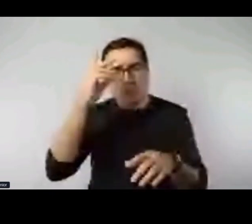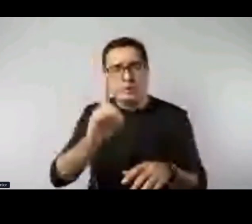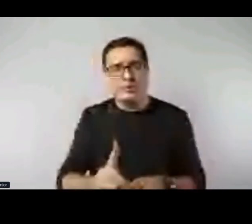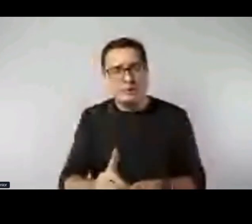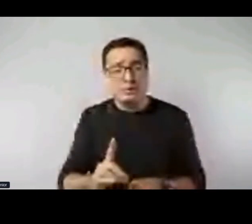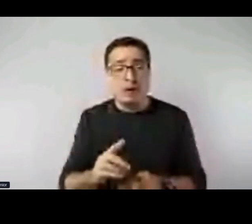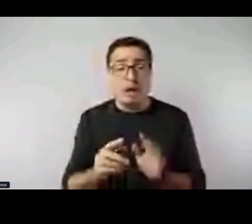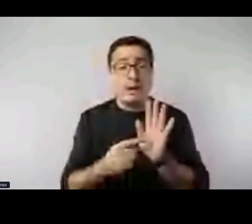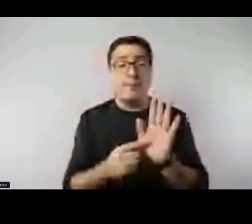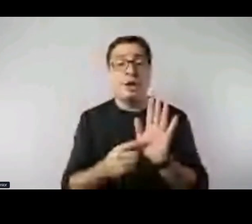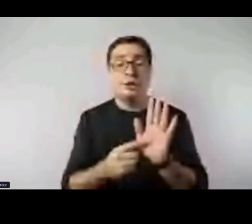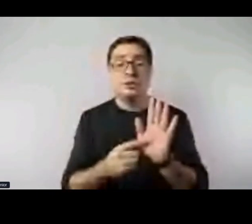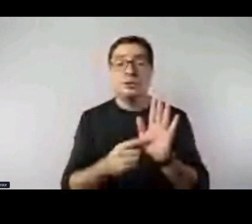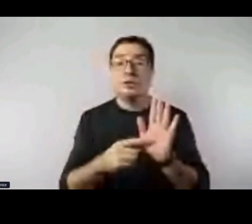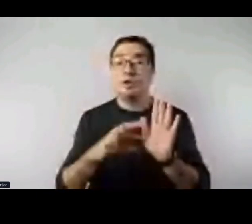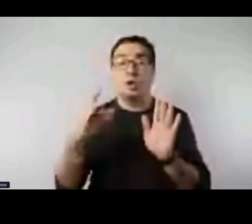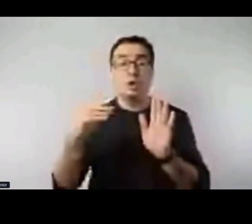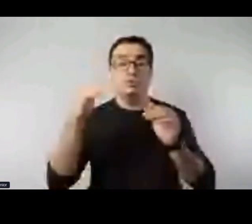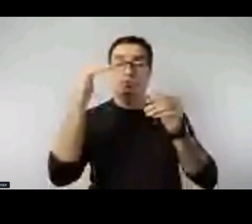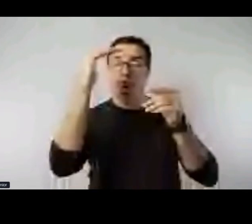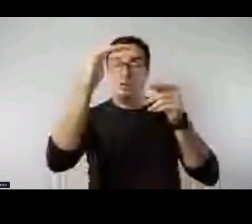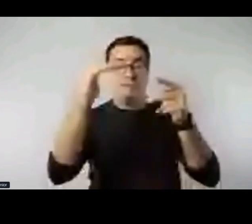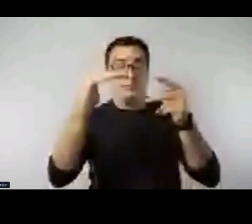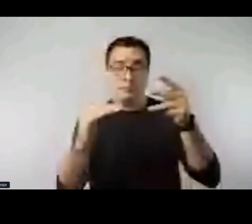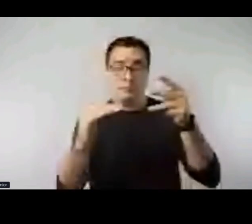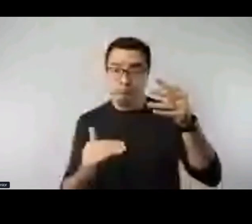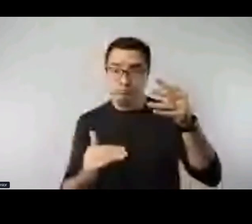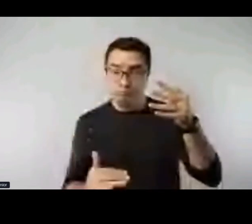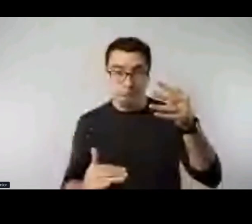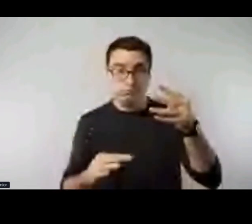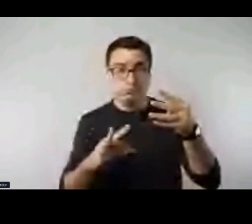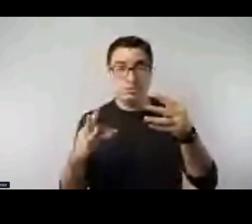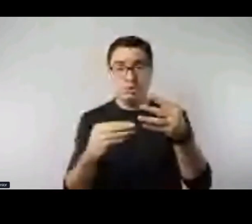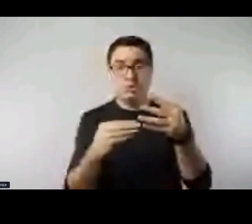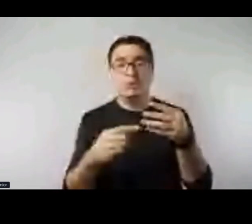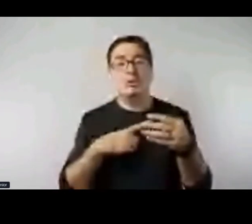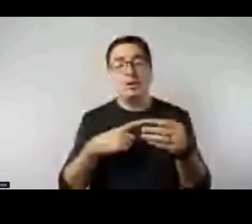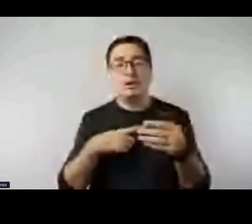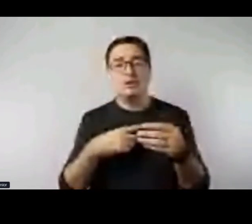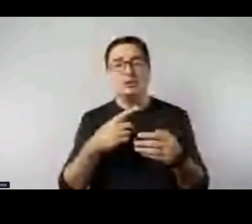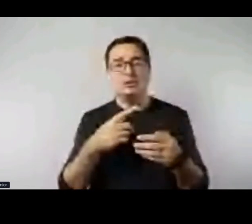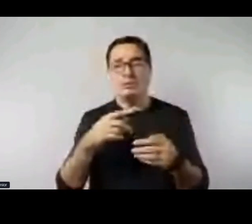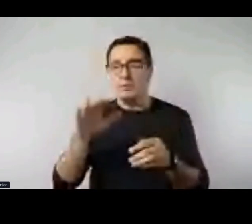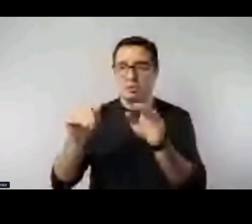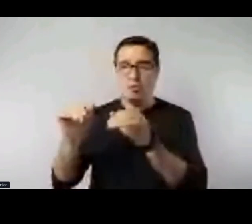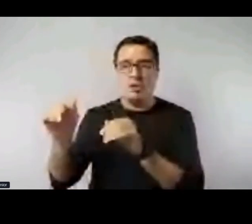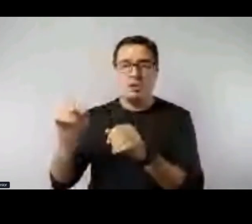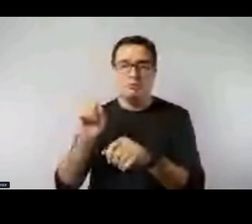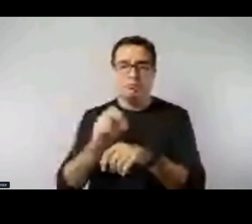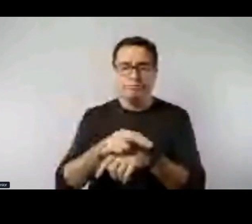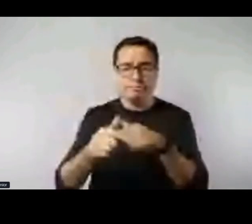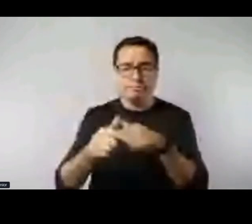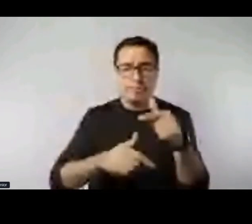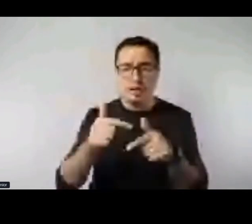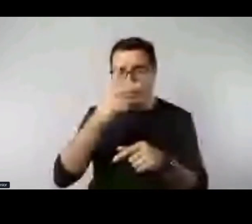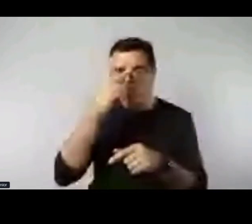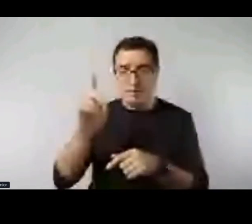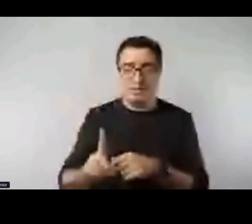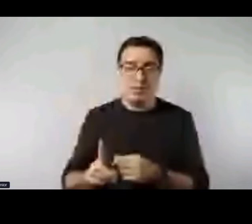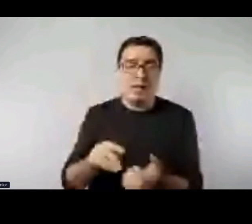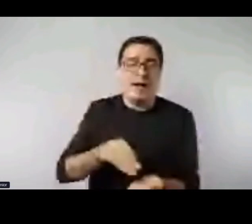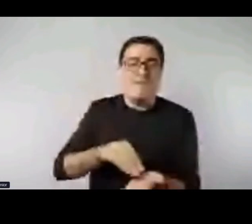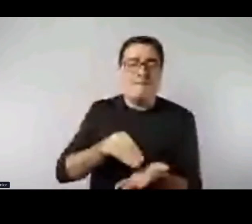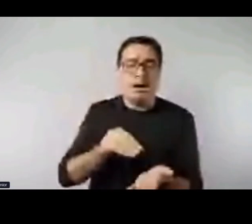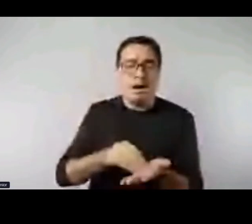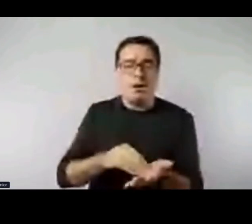todos os níveis, né? Quanto a gente deixa de contratar as pessoas com deficiência, a falta de